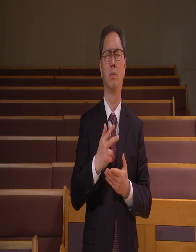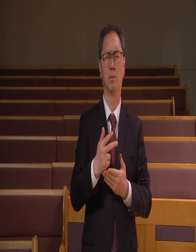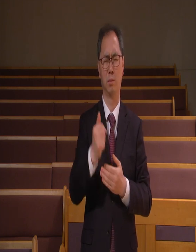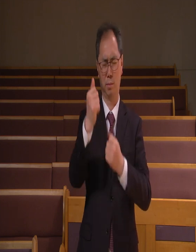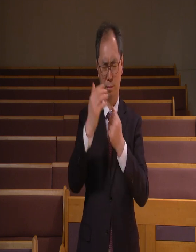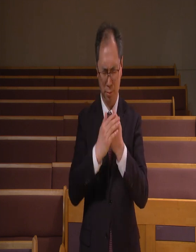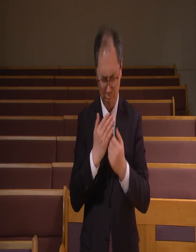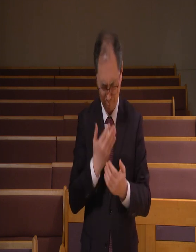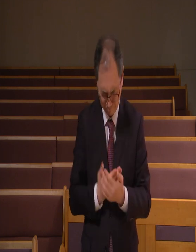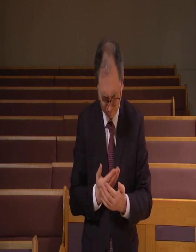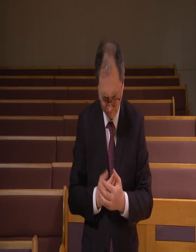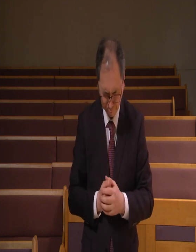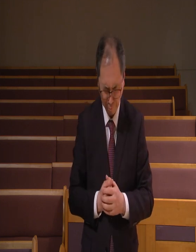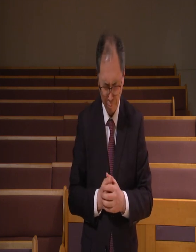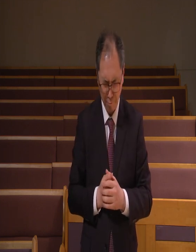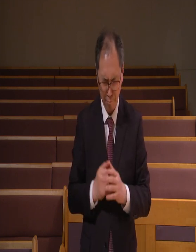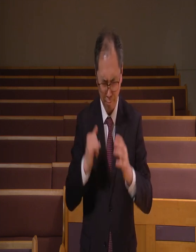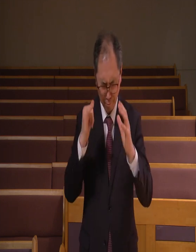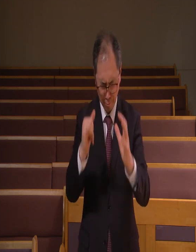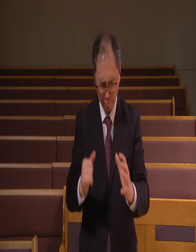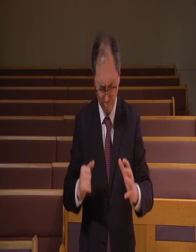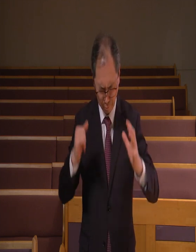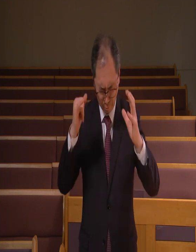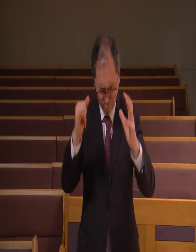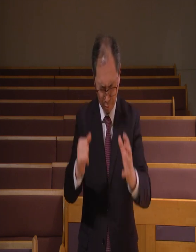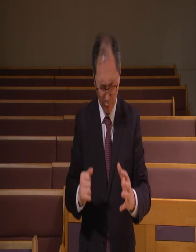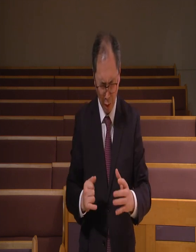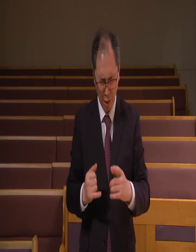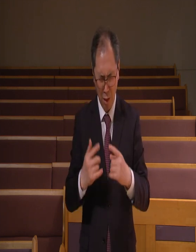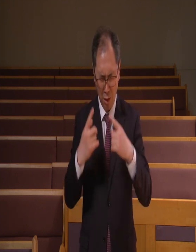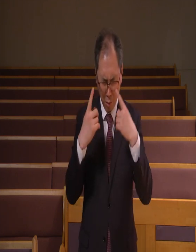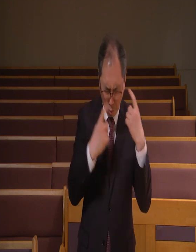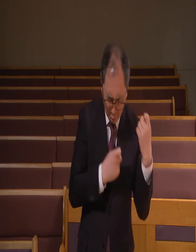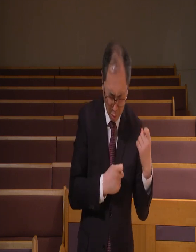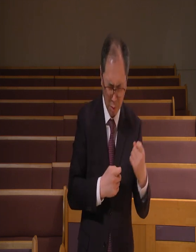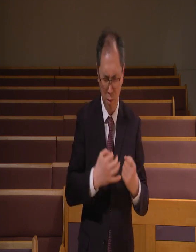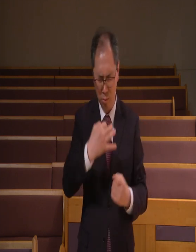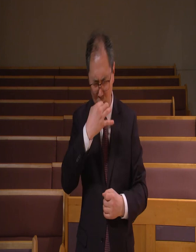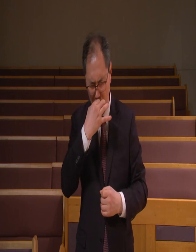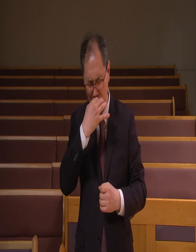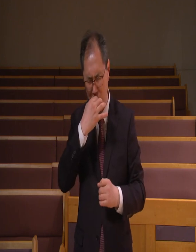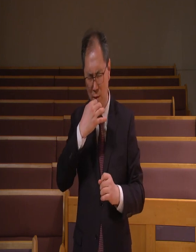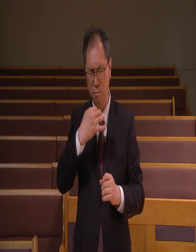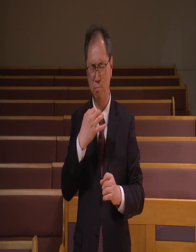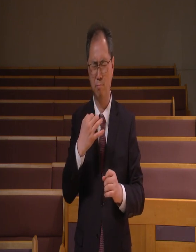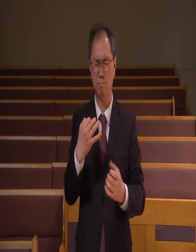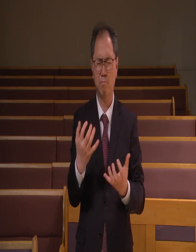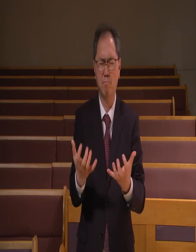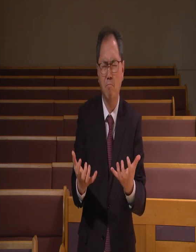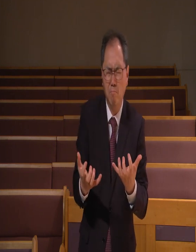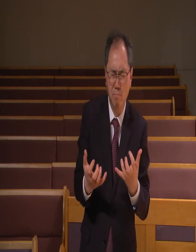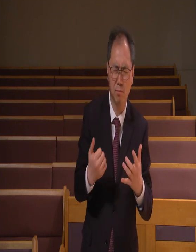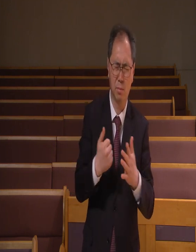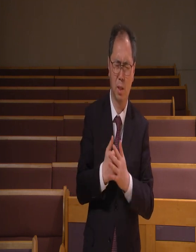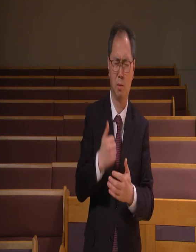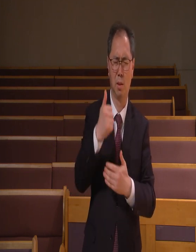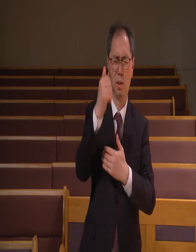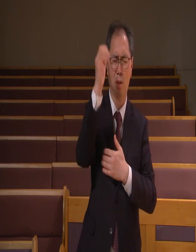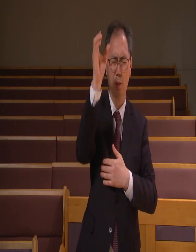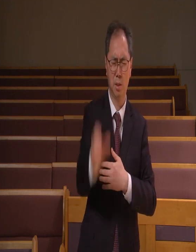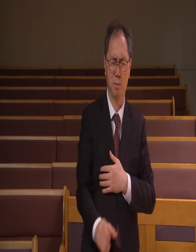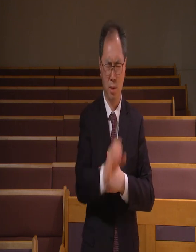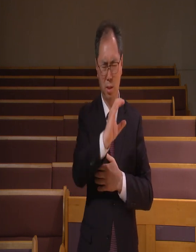일들 앞에서, 세상의 이런저런 들 앞에서 십자가를 따라가기를 부담스러워 십자가를 따라가네